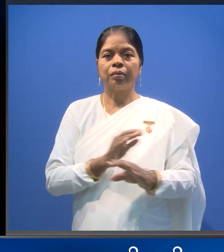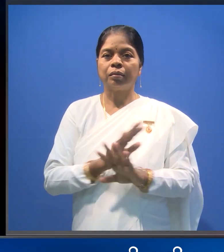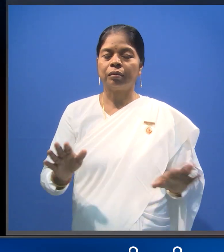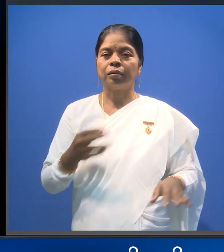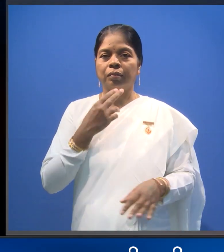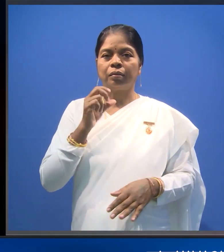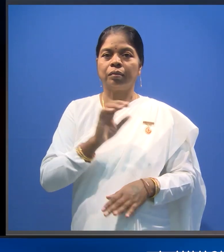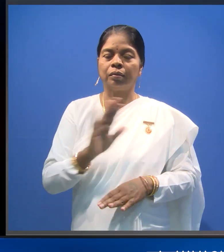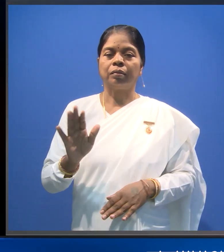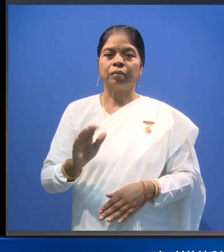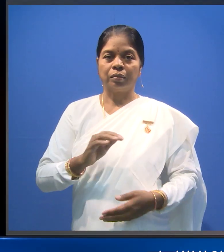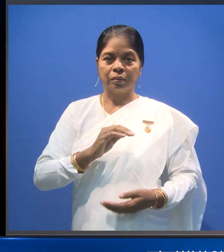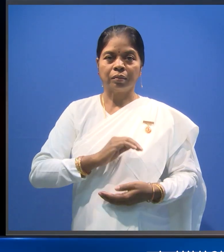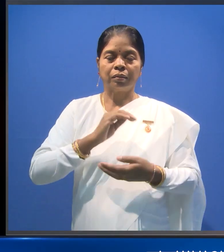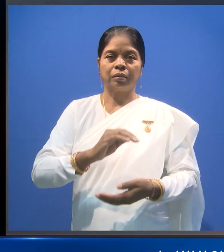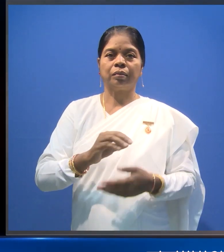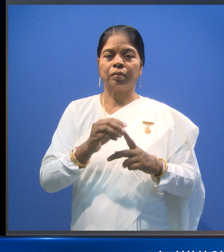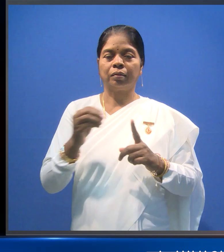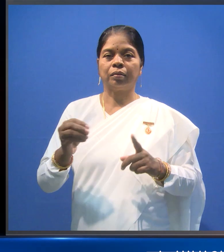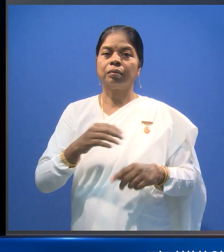नाही. जन्मापासून